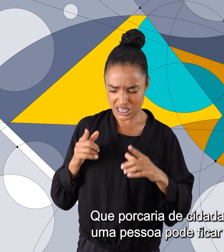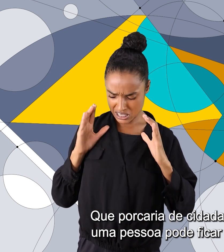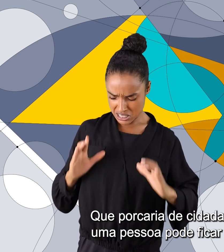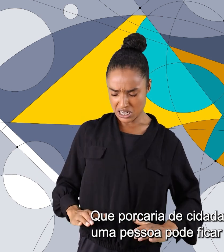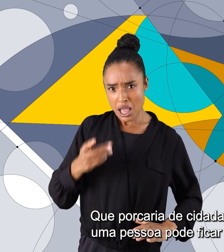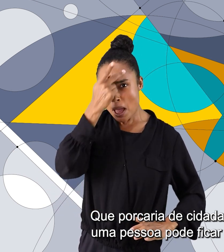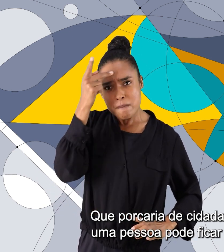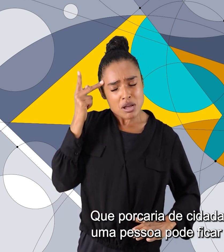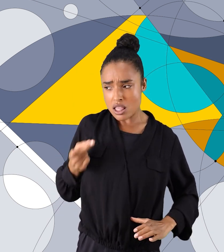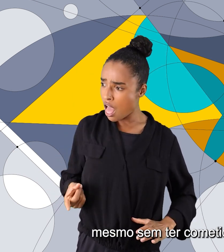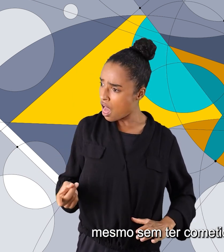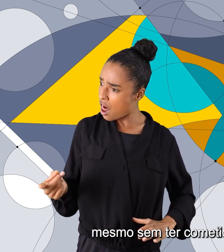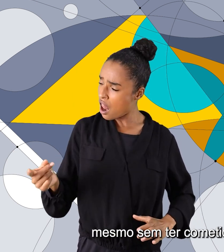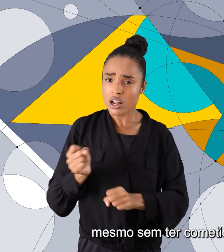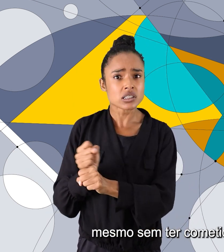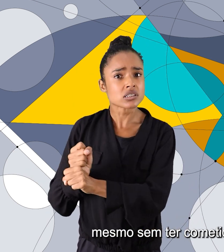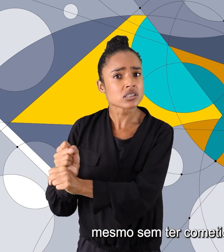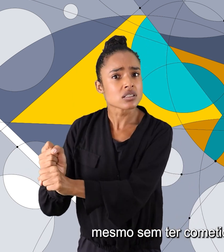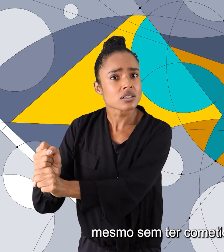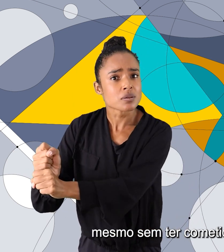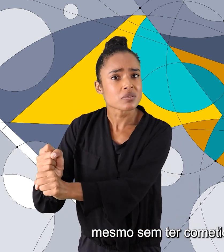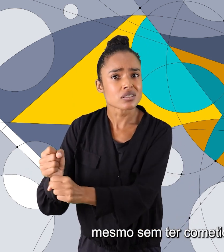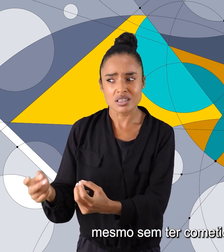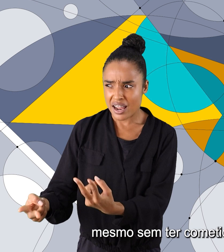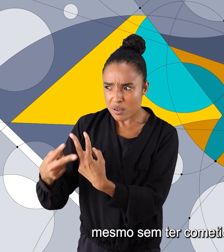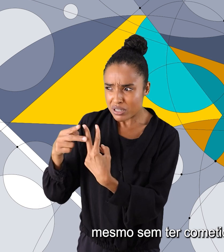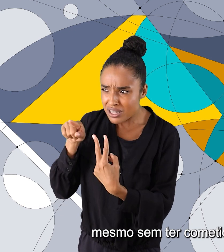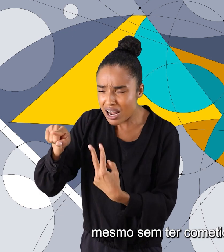ficar tanto tempo presa, mesmo sem ter cometido crime nenhum?